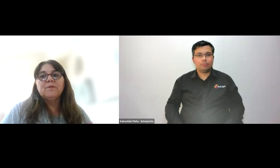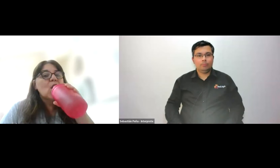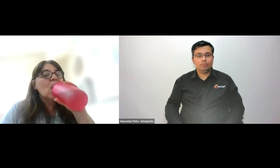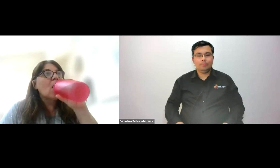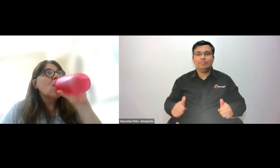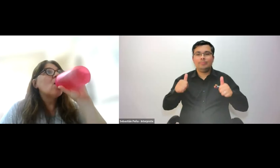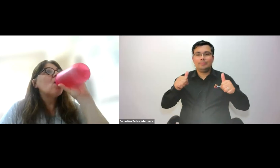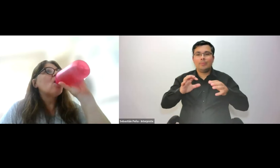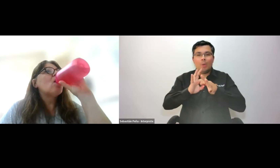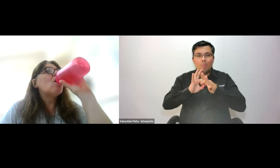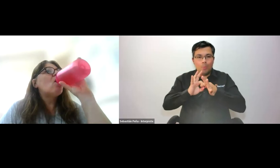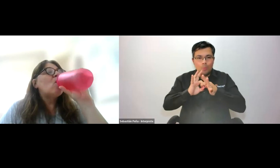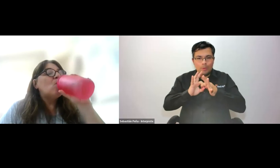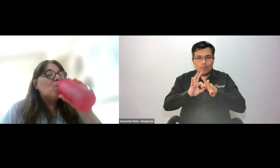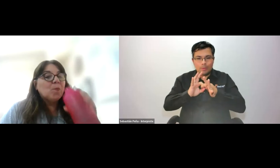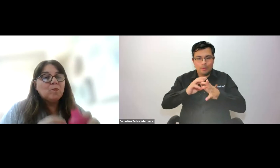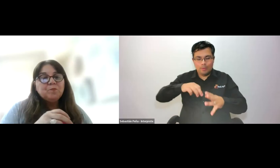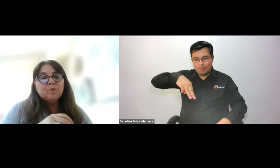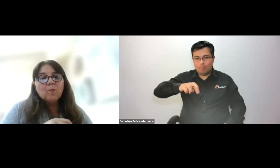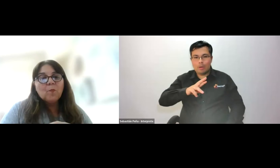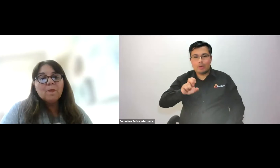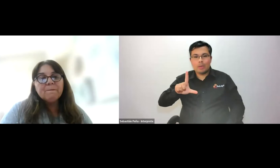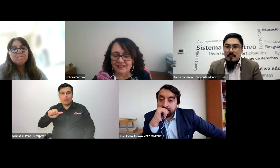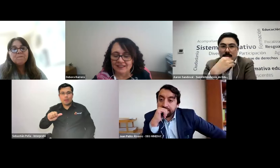Muchas gracias, Marcela.